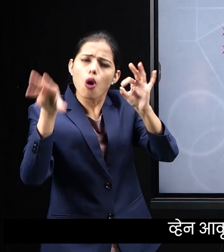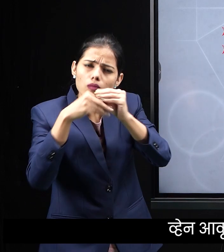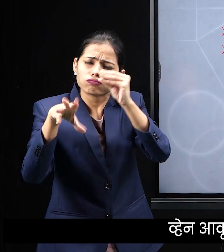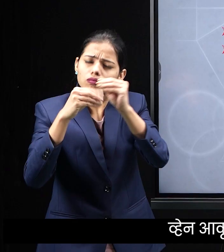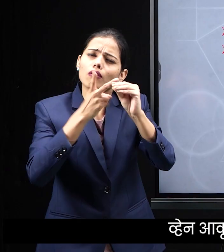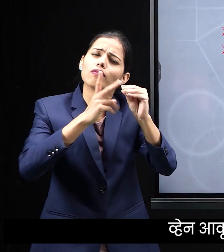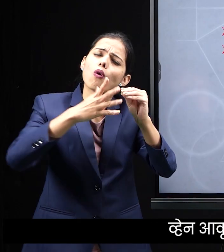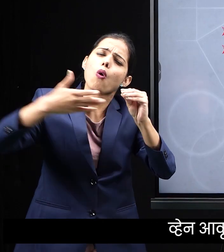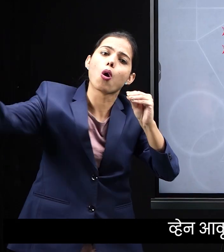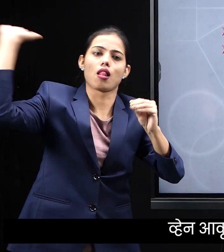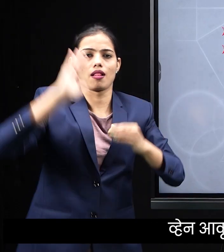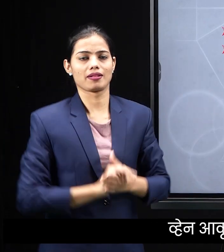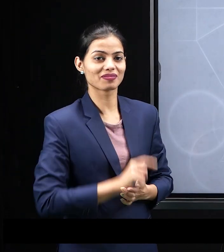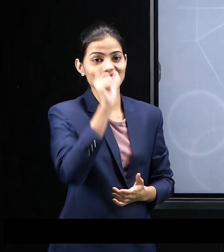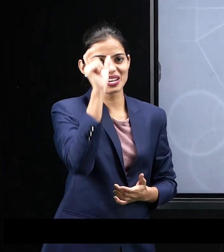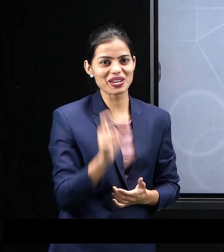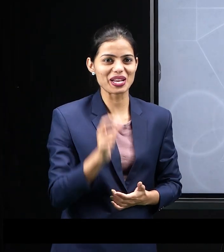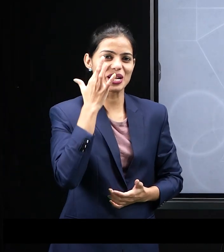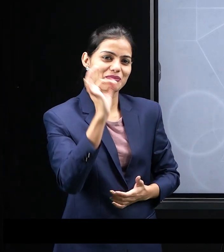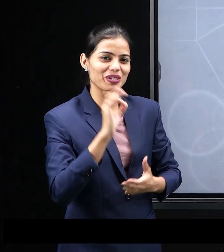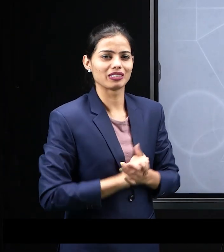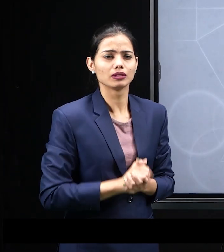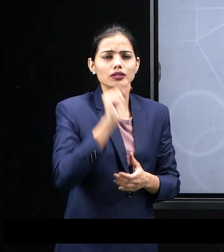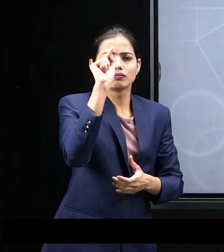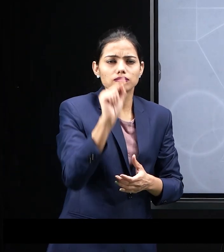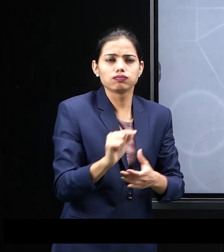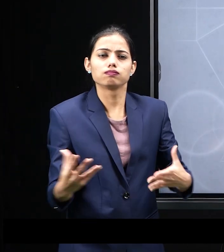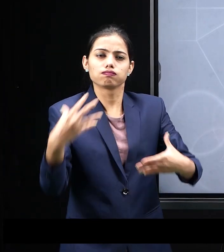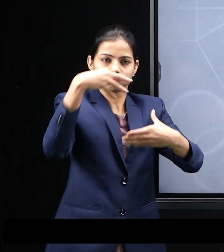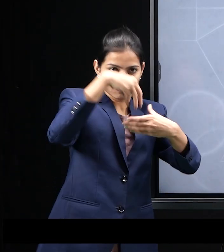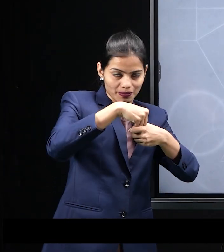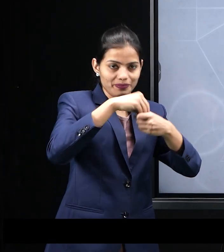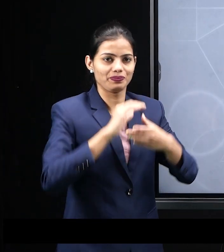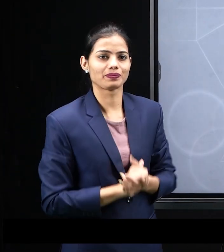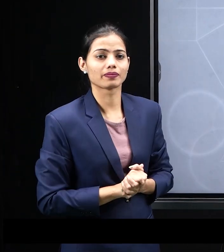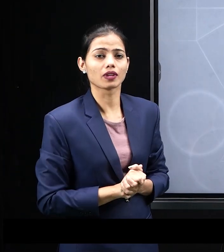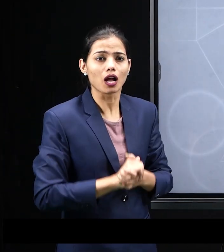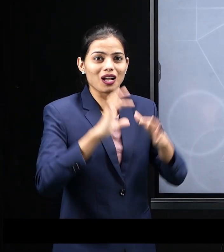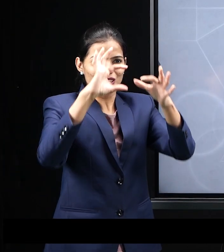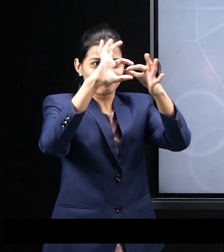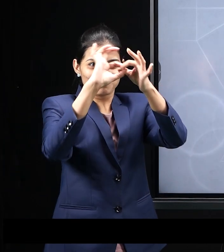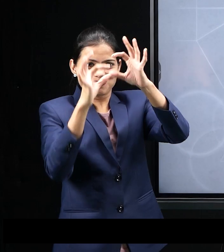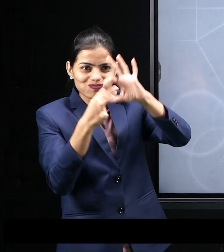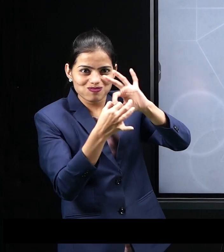करणे. या धड्यातील कीवर्ड संच वेन